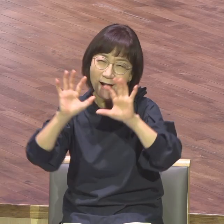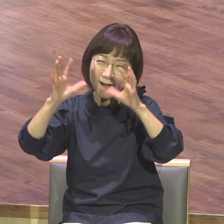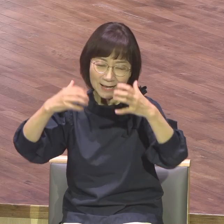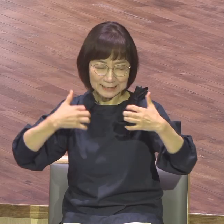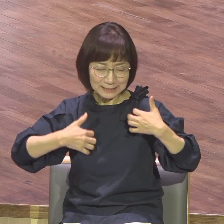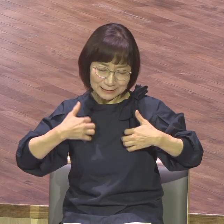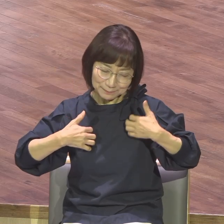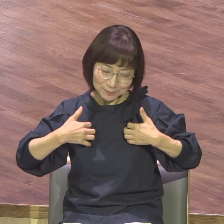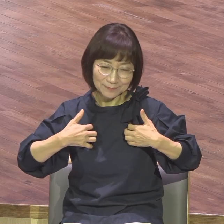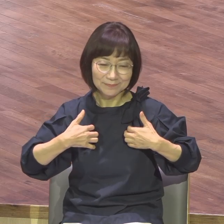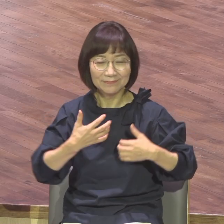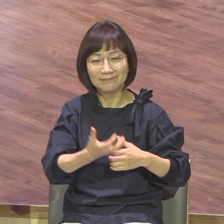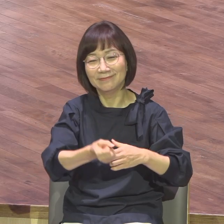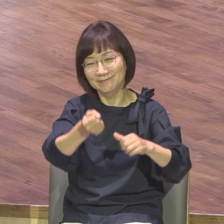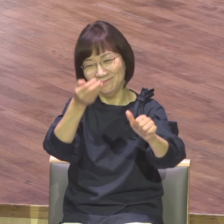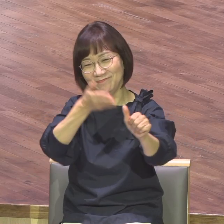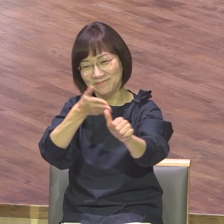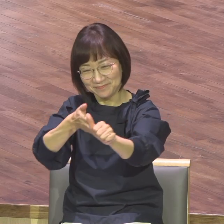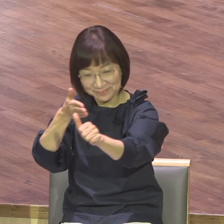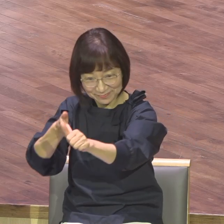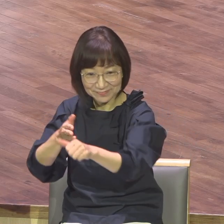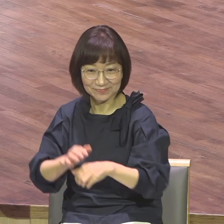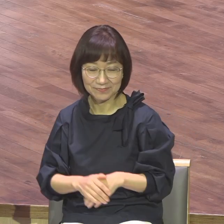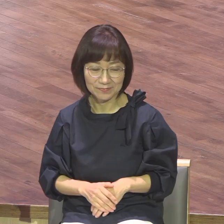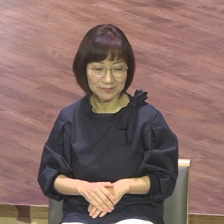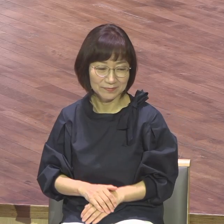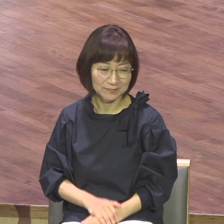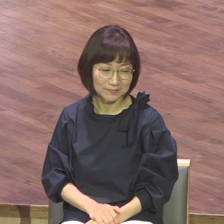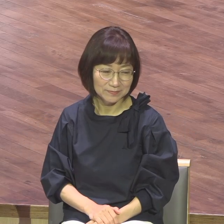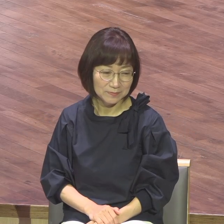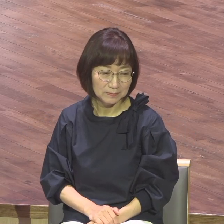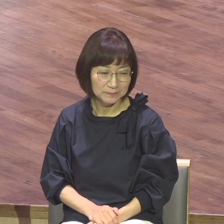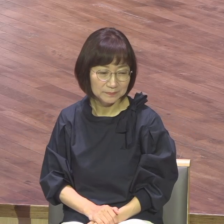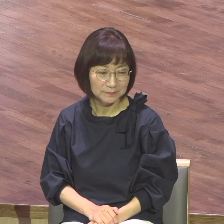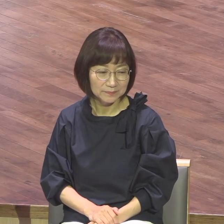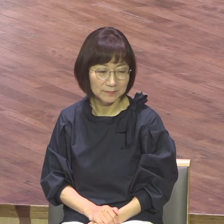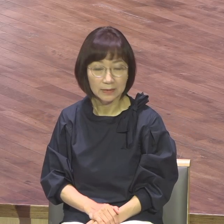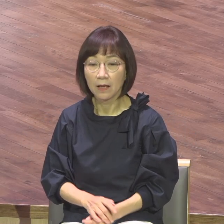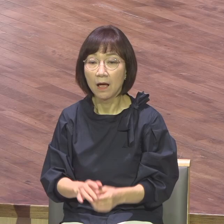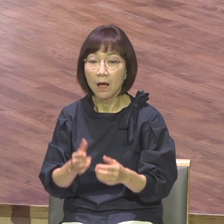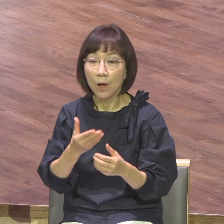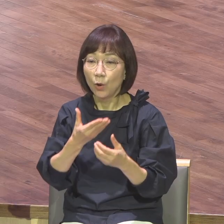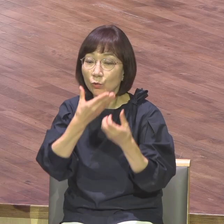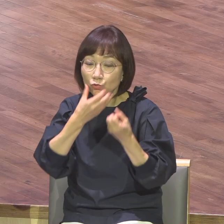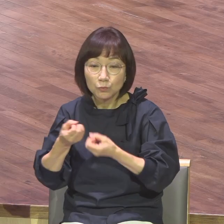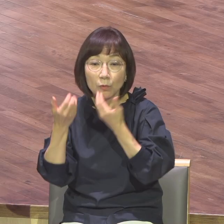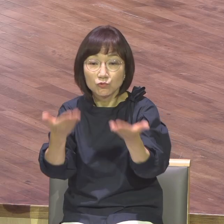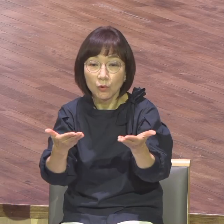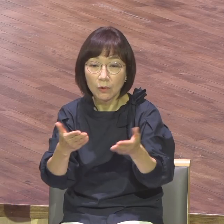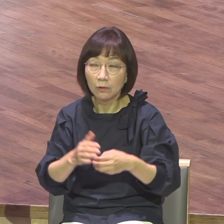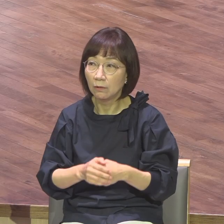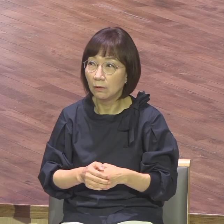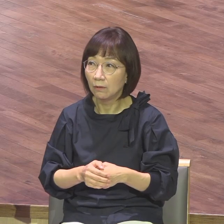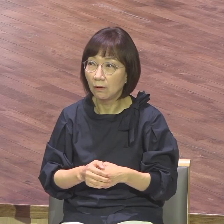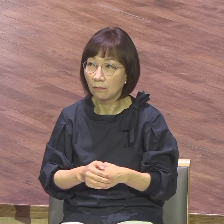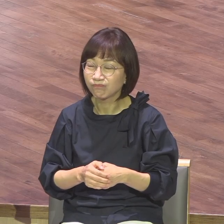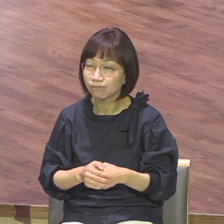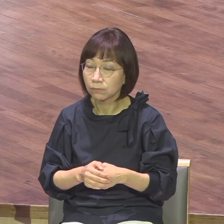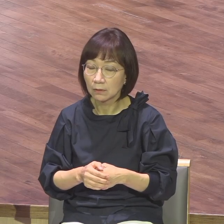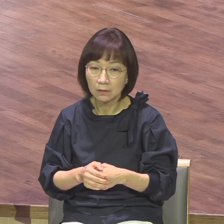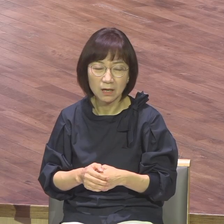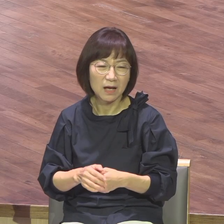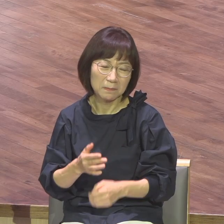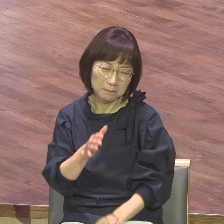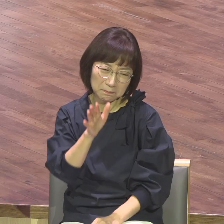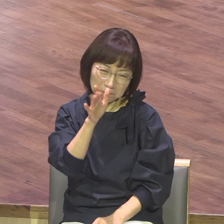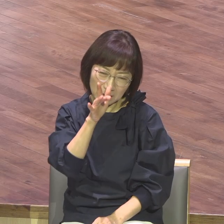모든 것이 보장된 축복을 누리지 못하는 것만큼 억울한 거 없어요. 하나님이 그리스도를